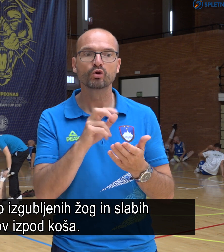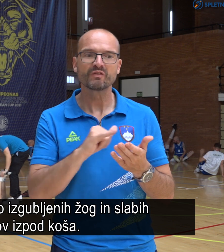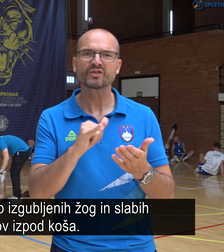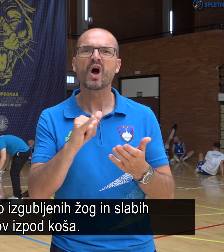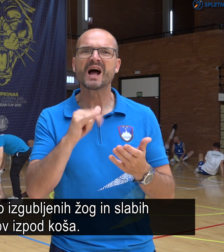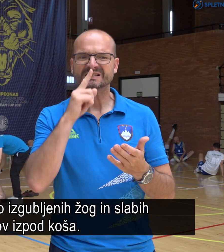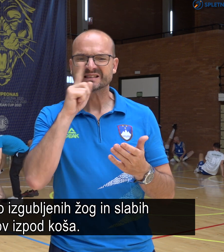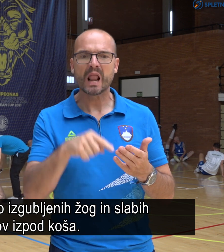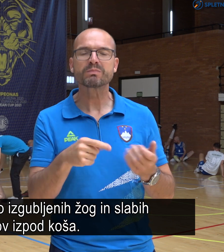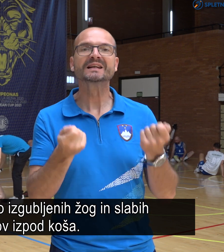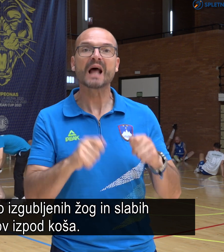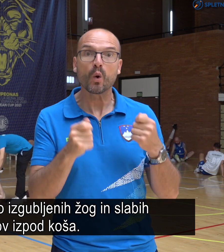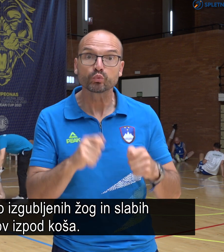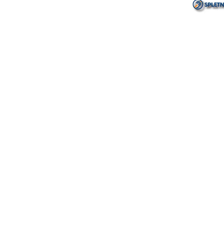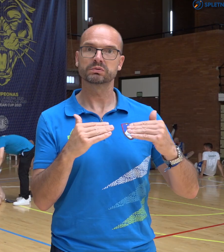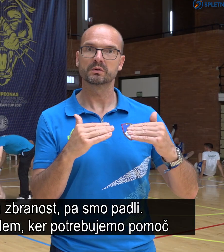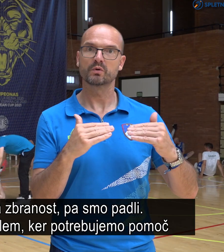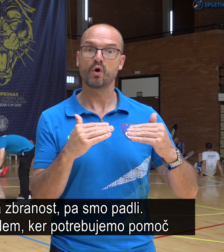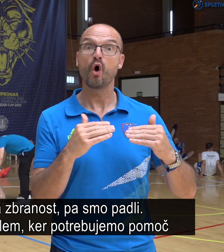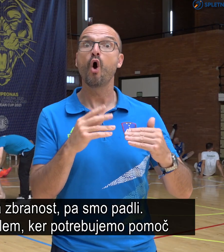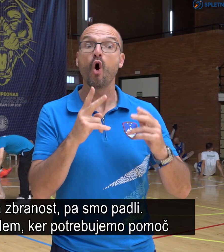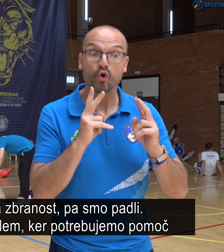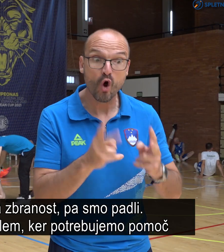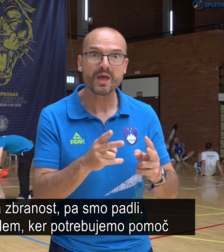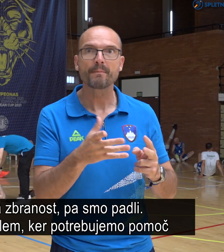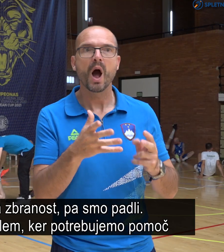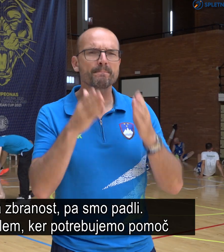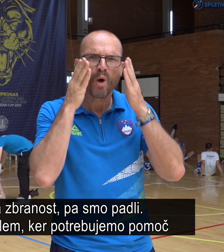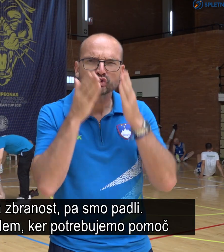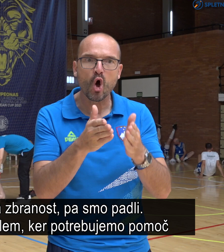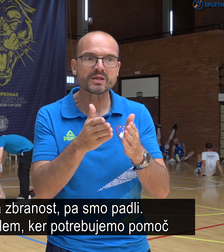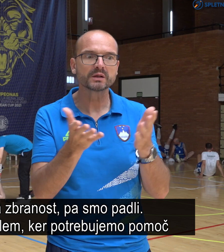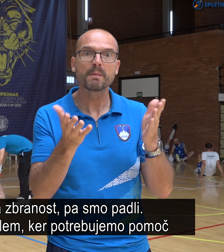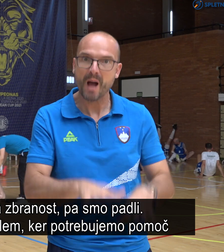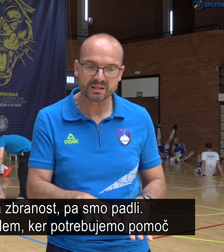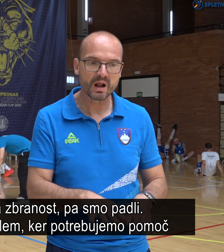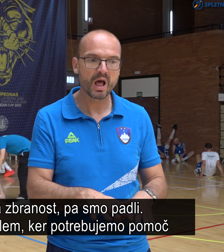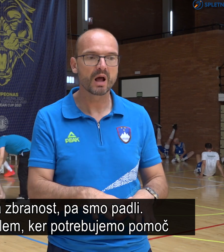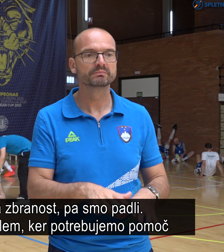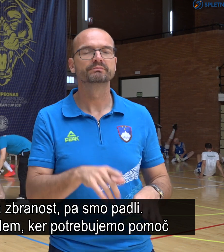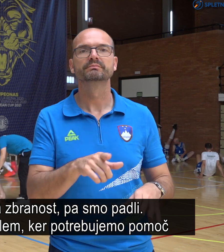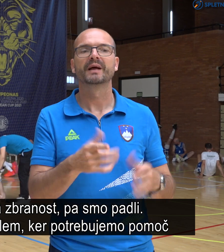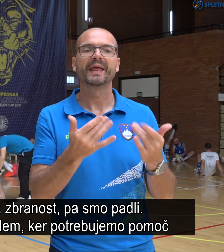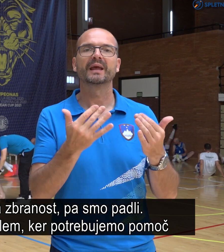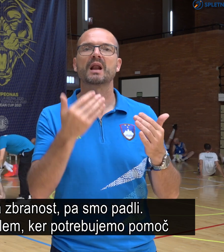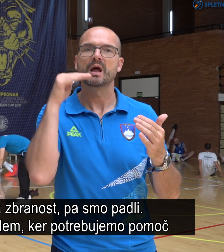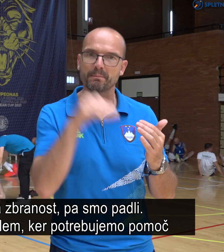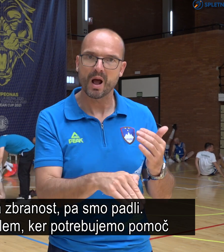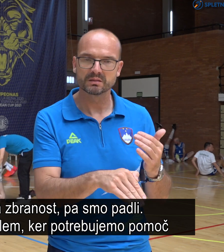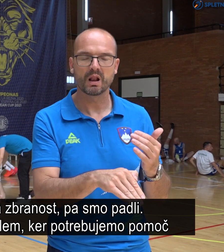spod koša. Ko nam je popustila zbranost, pa smo padli in v bistvu je